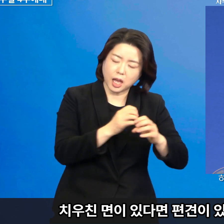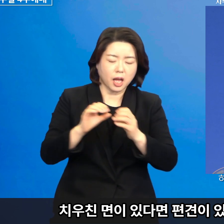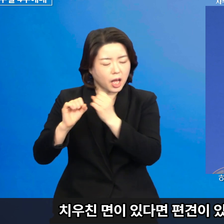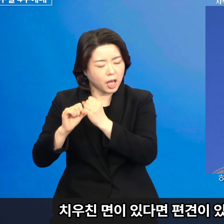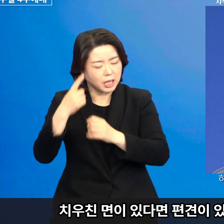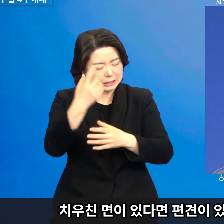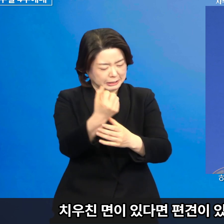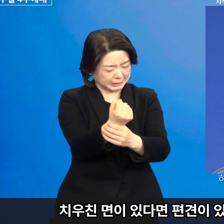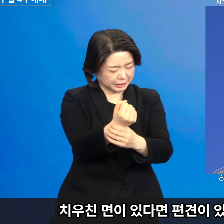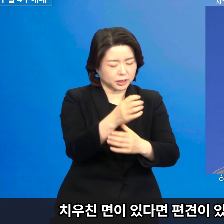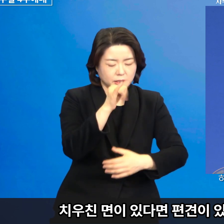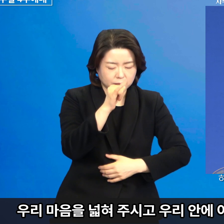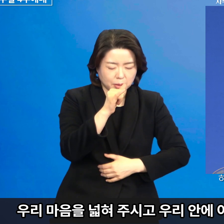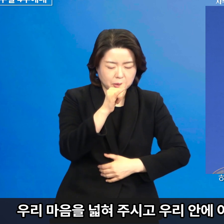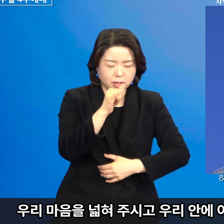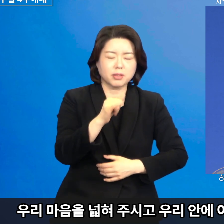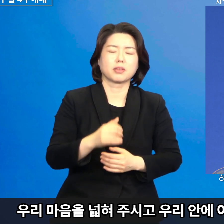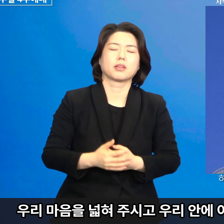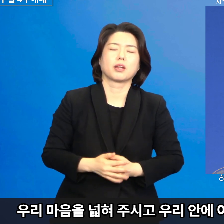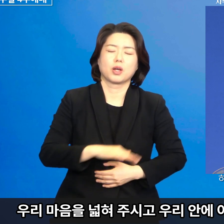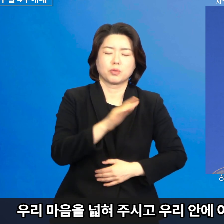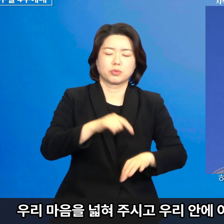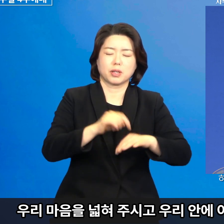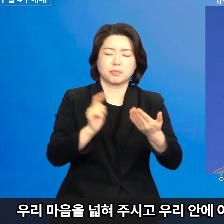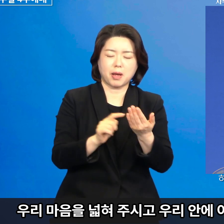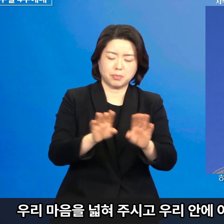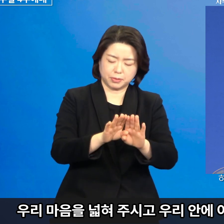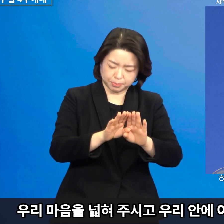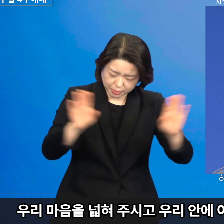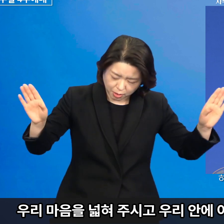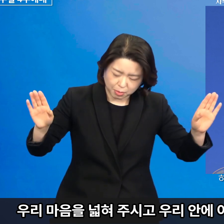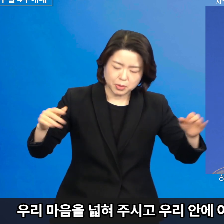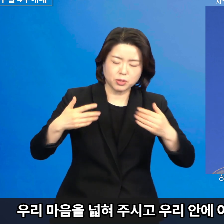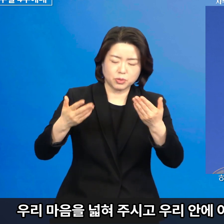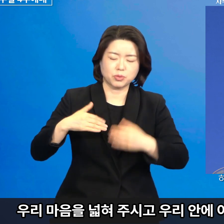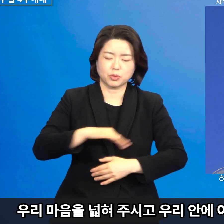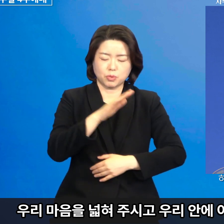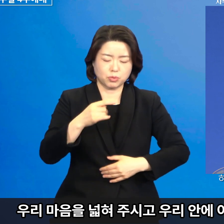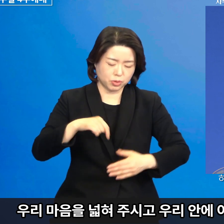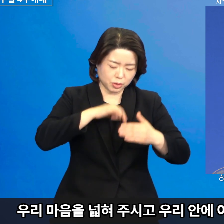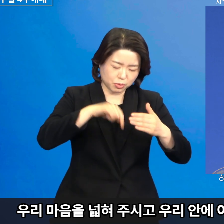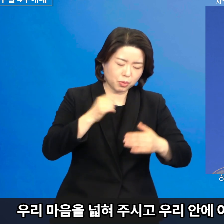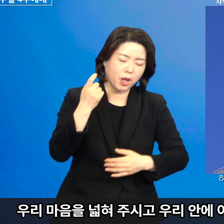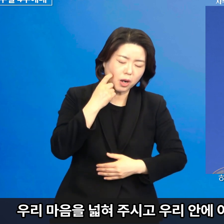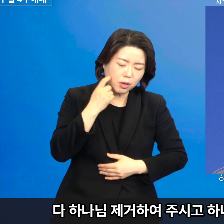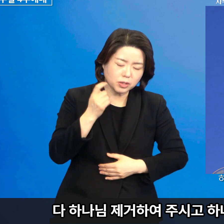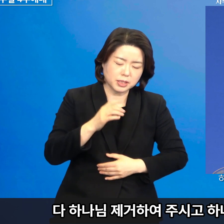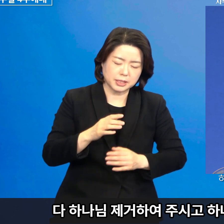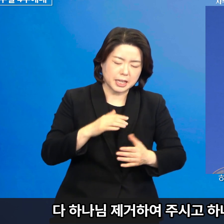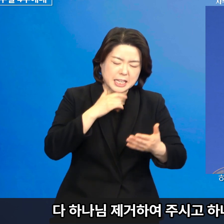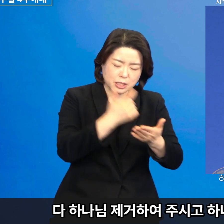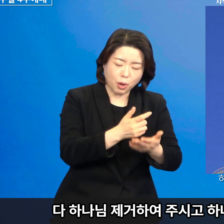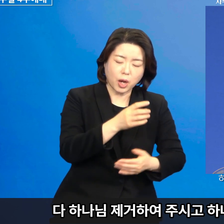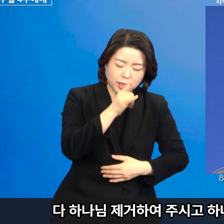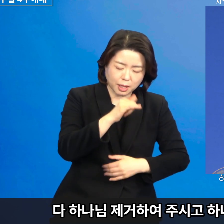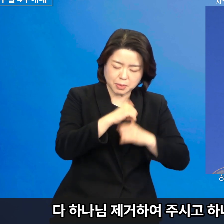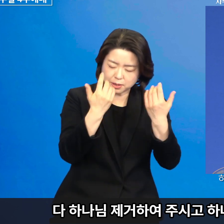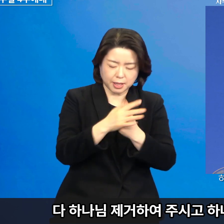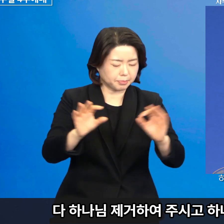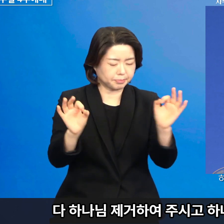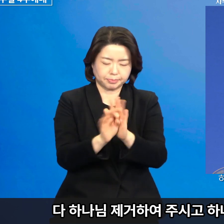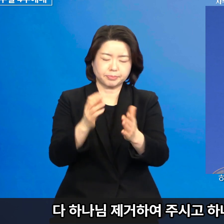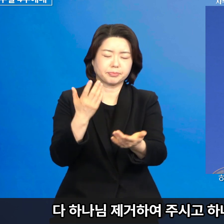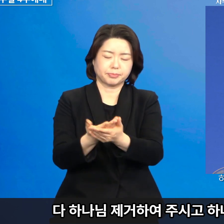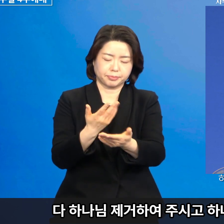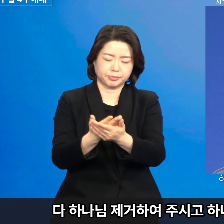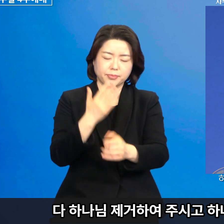있다면, 편협한 마음이 있다면 우리 마음을 넓혀주시고 우리 안에 아버지 거짓과 아버지 속임수가 있다면 다 하나님 제거하여 주시고